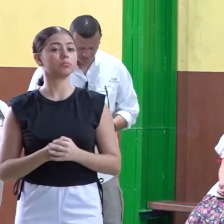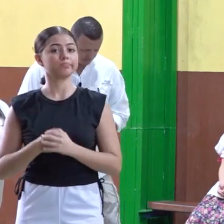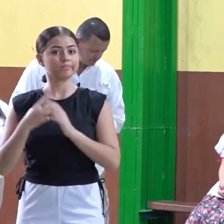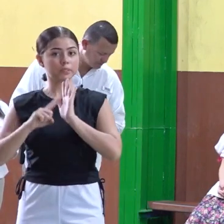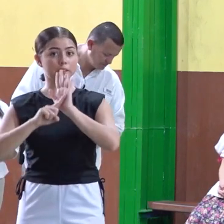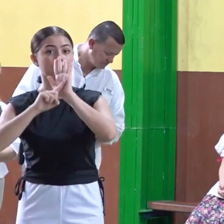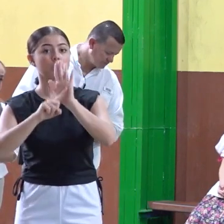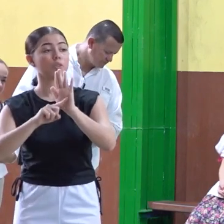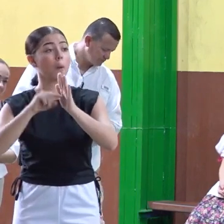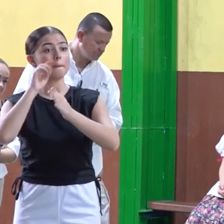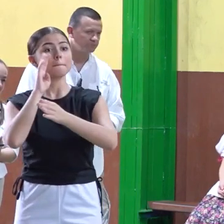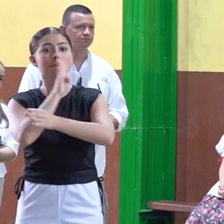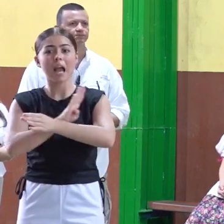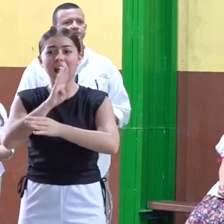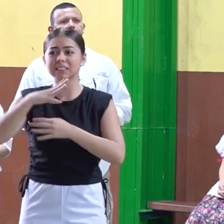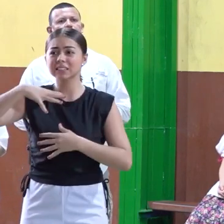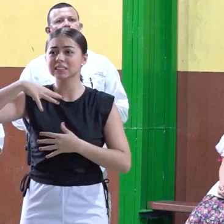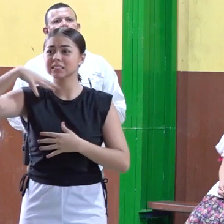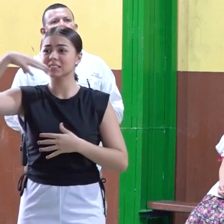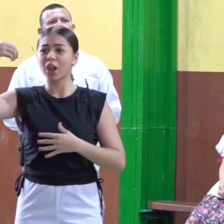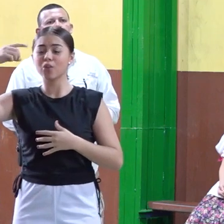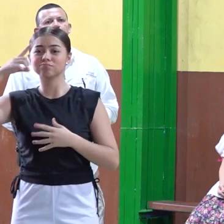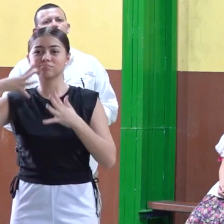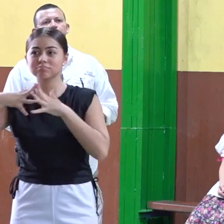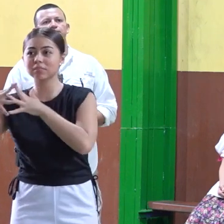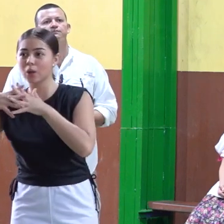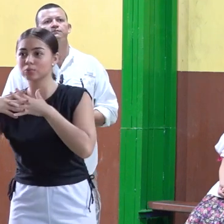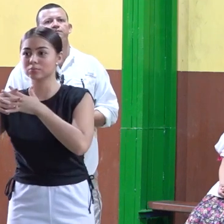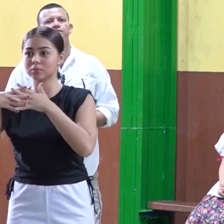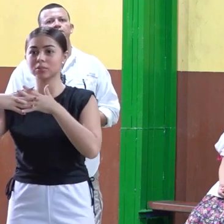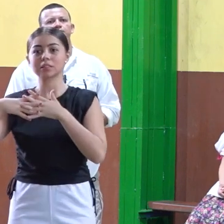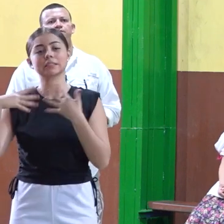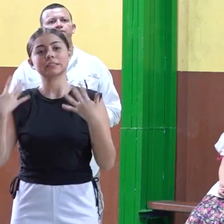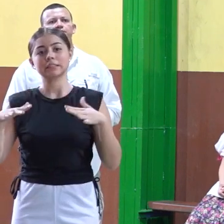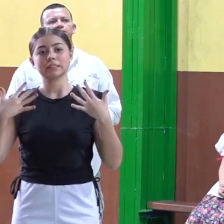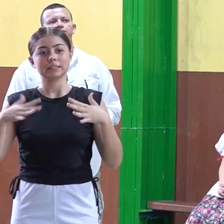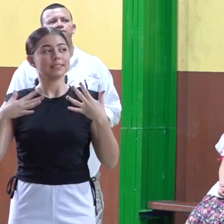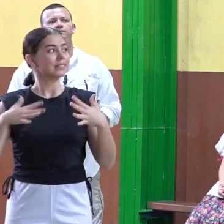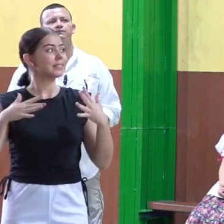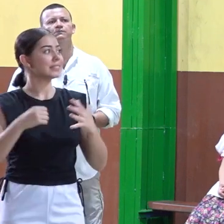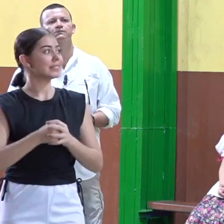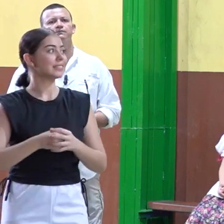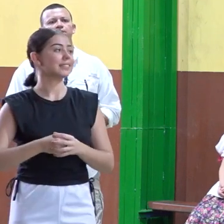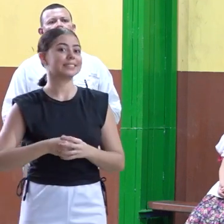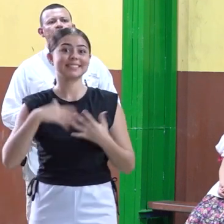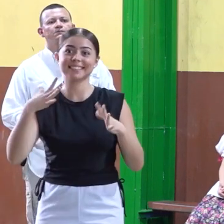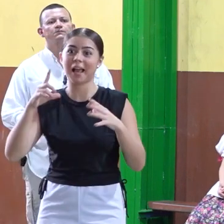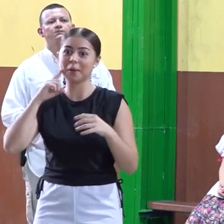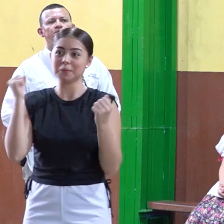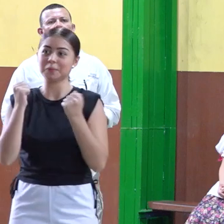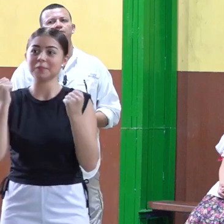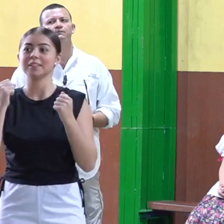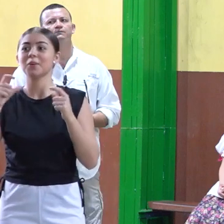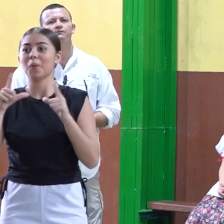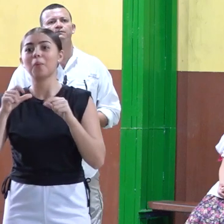de Bagaces a Rochester, ahí sí se le acabó el calorcito porque eso es un congelador. De